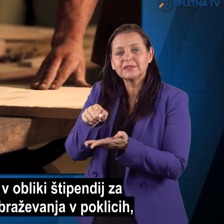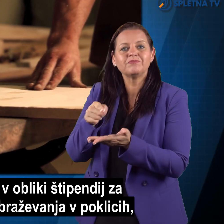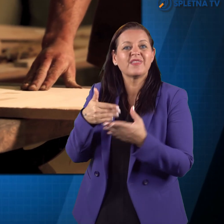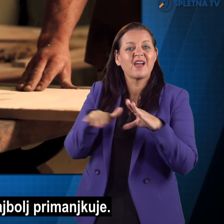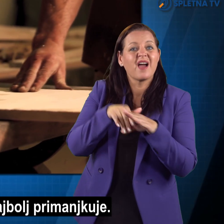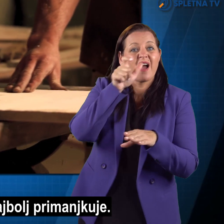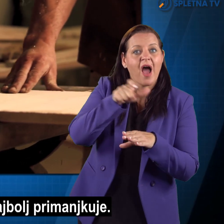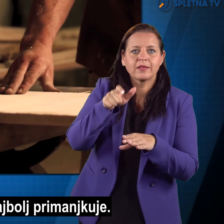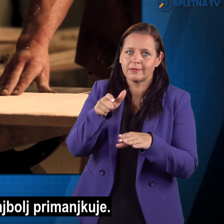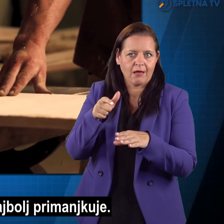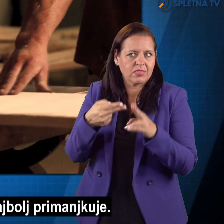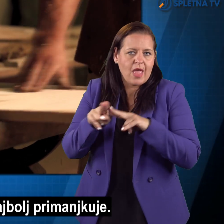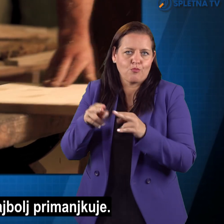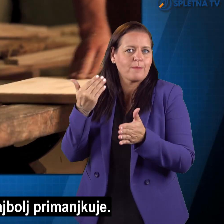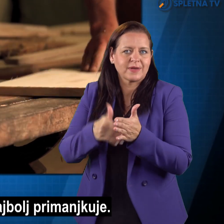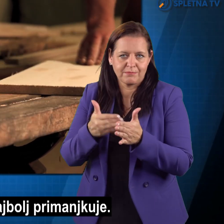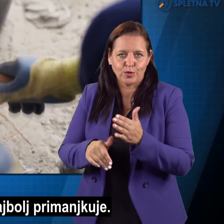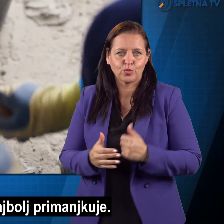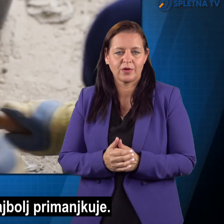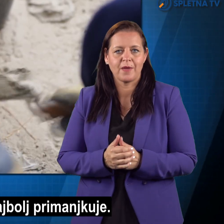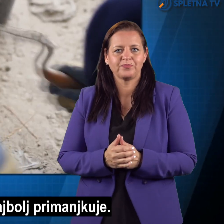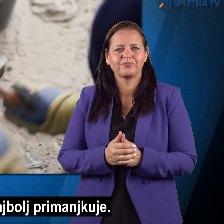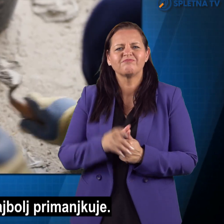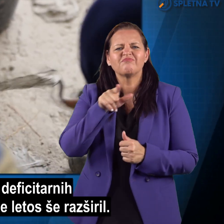kjer kadra najbolj primanjkuje.